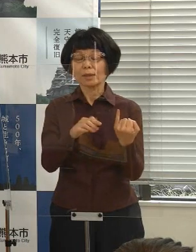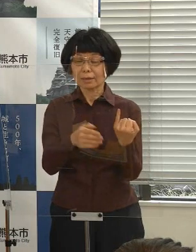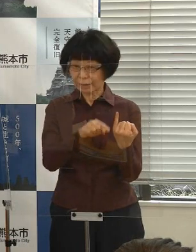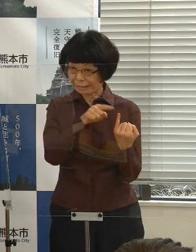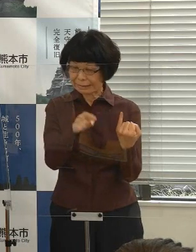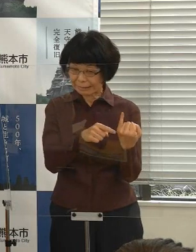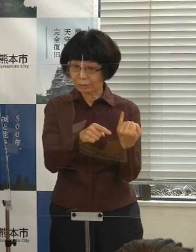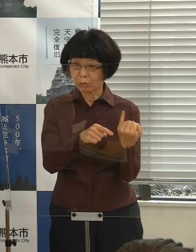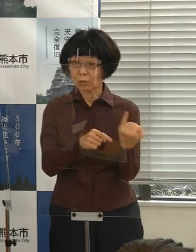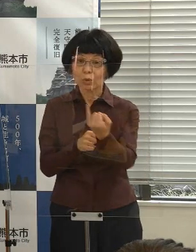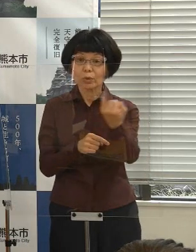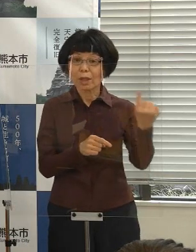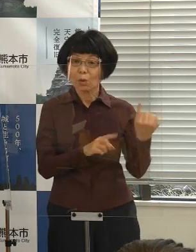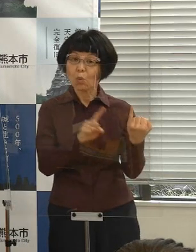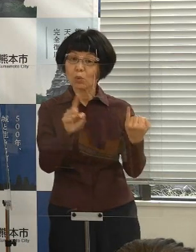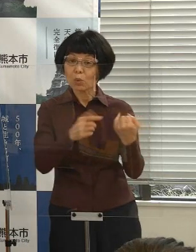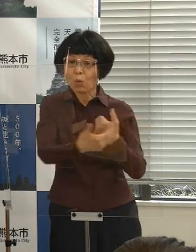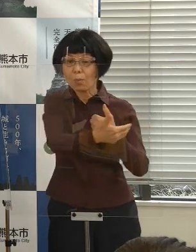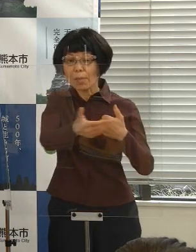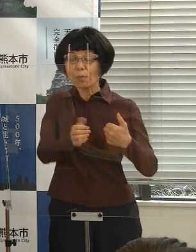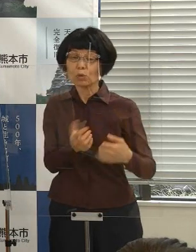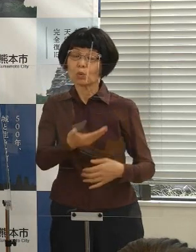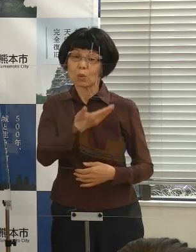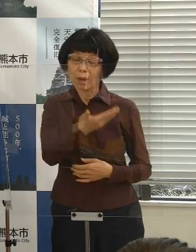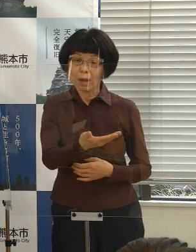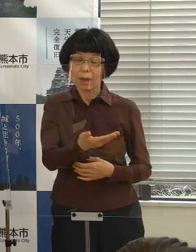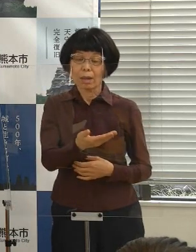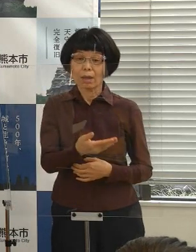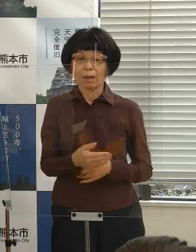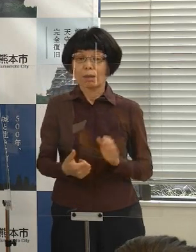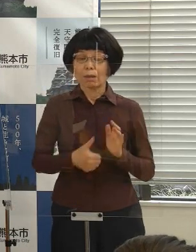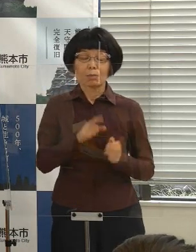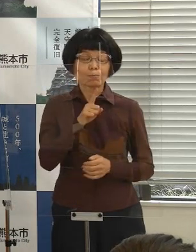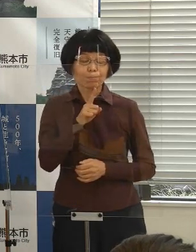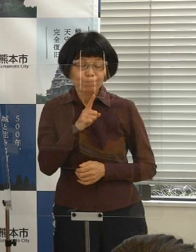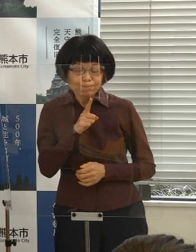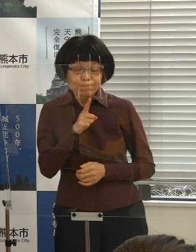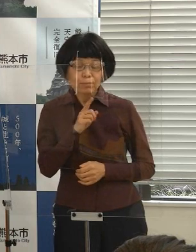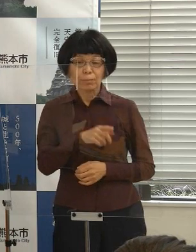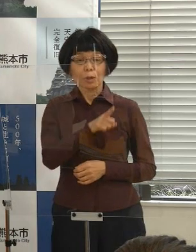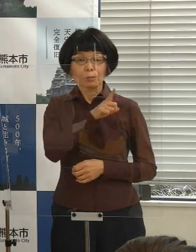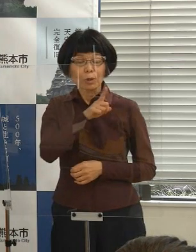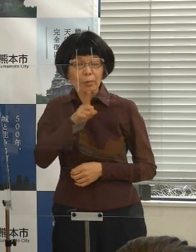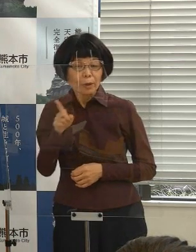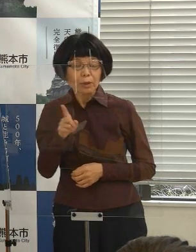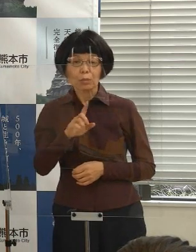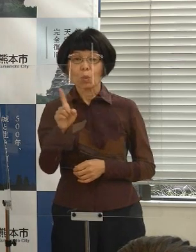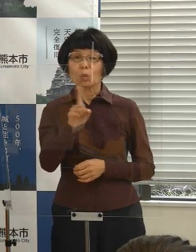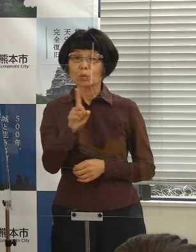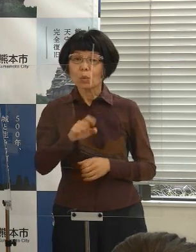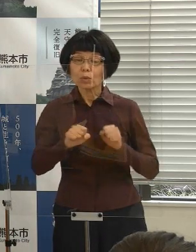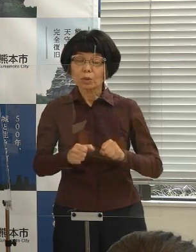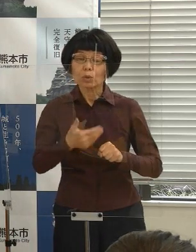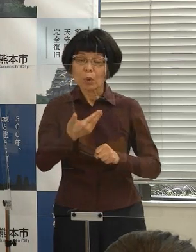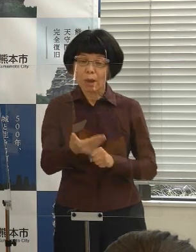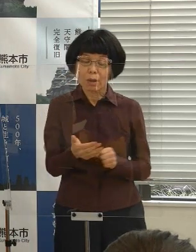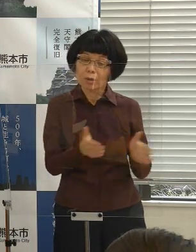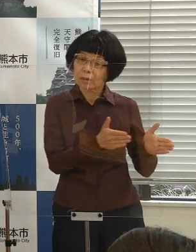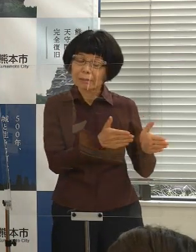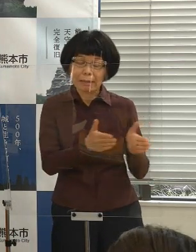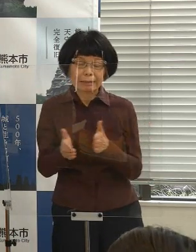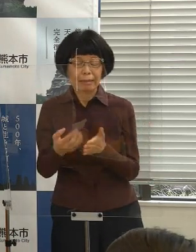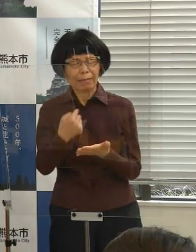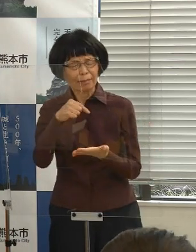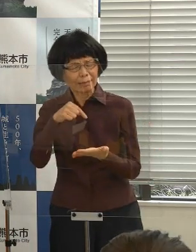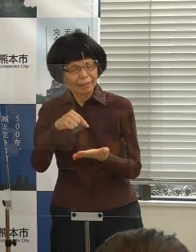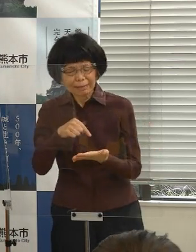てその匿名性であるとかプライバシーをどうするのかということも含めての整理というのはそう容易なものでは